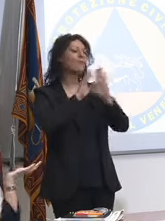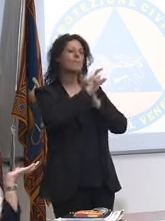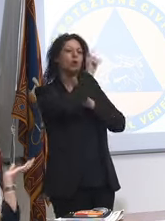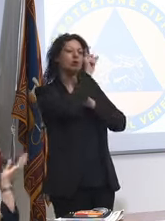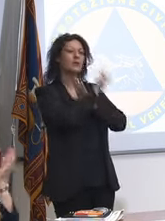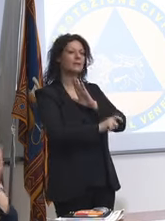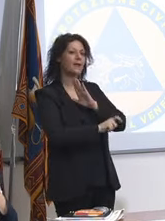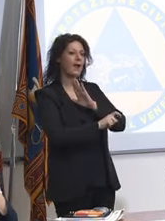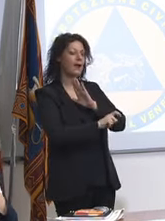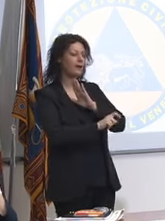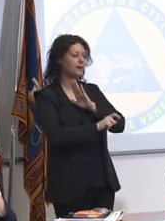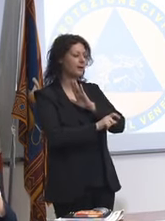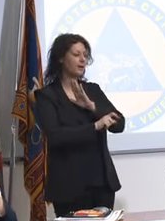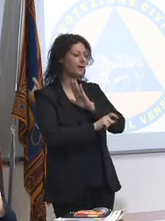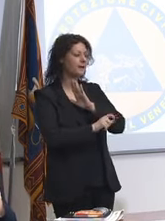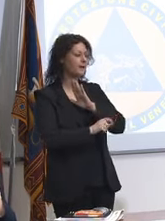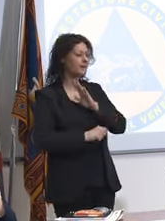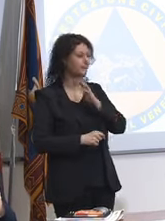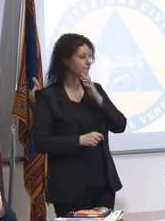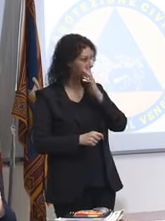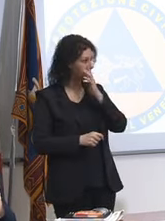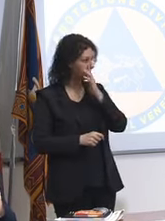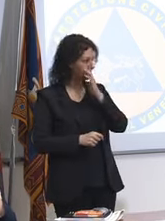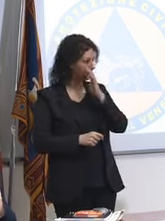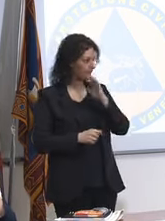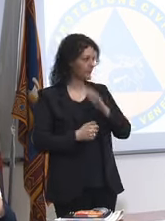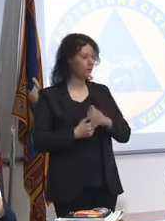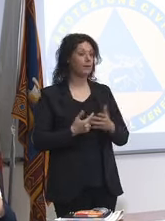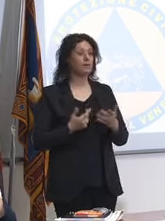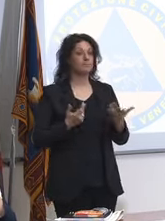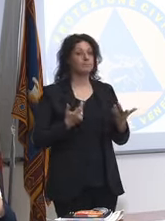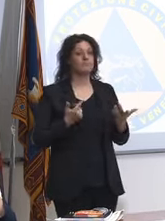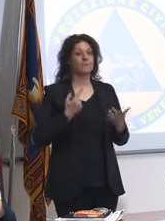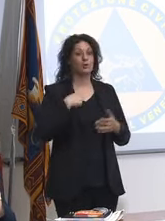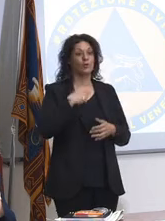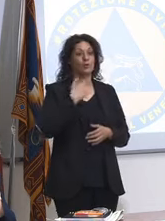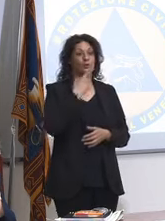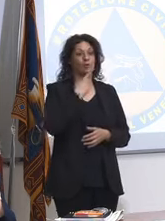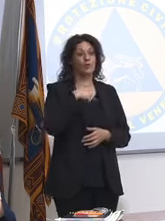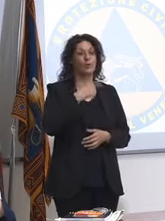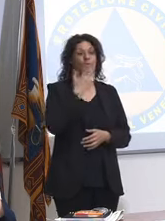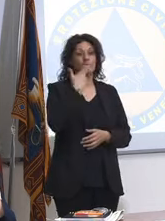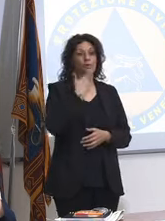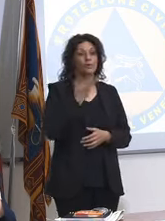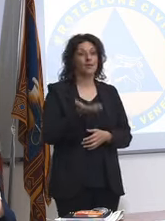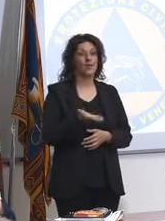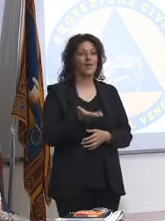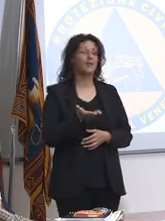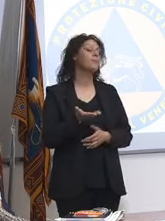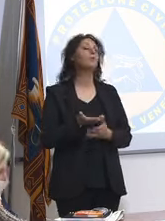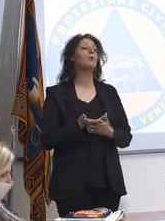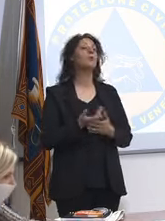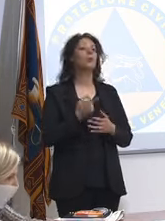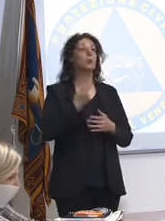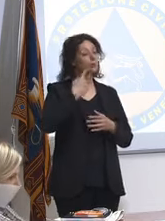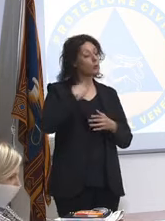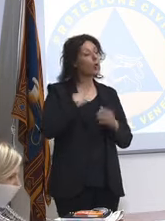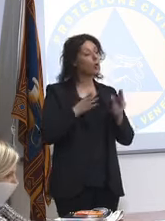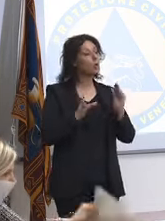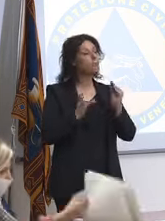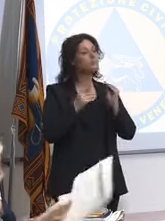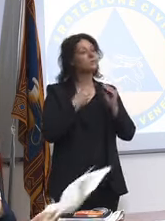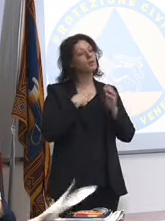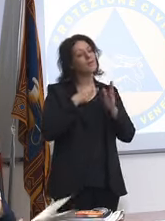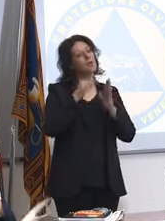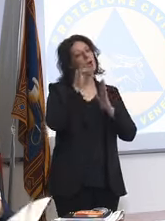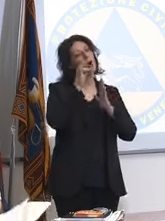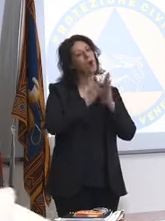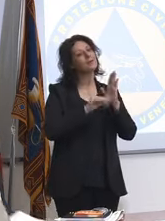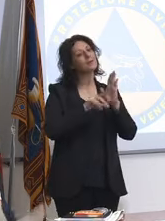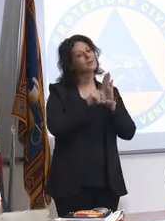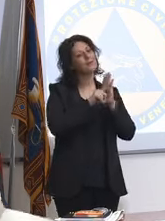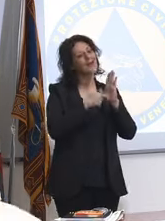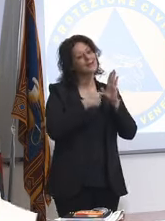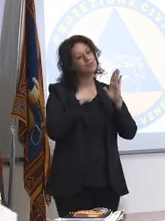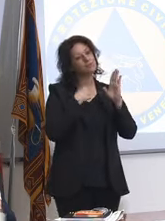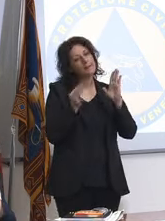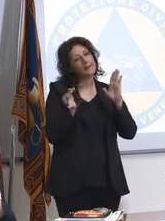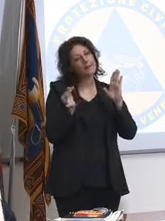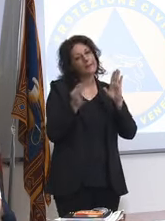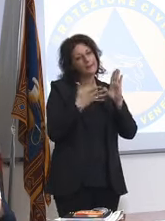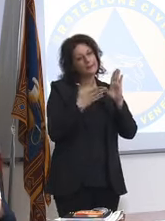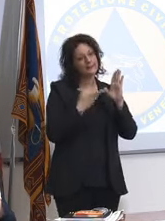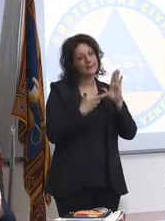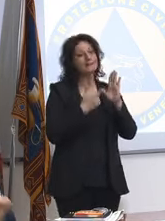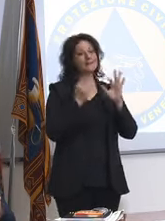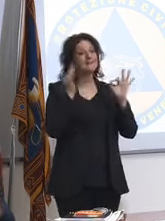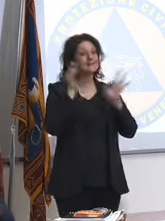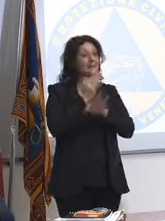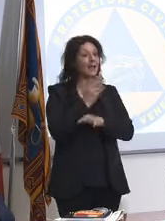Vabbè, noi lavoriamo per questo, l'avete capito, cioè, tanto è vero che oggi mettiamo il seme nell'ordinanza, se mi arrivano le linee guida e